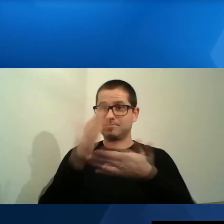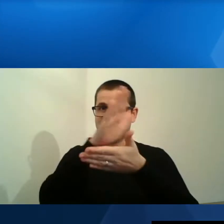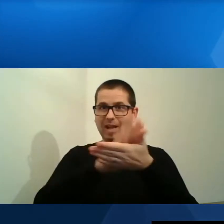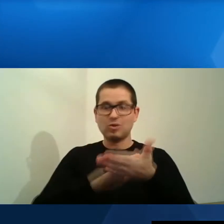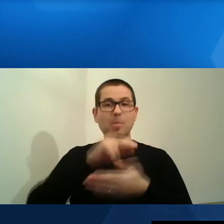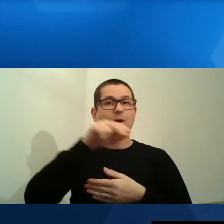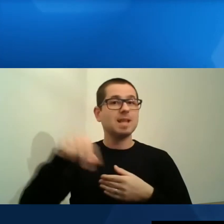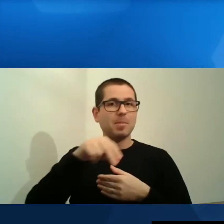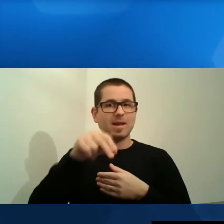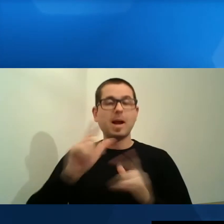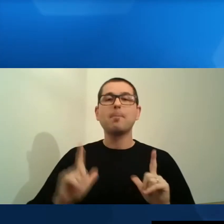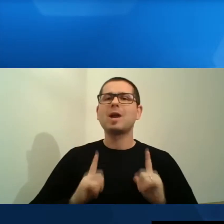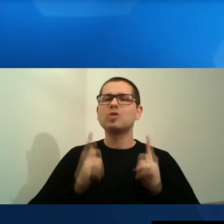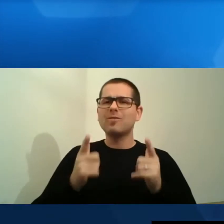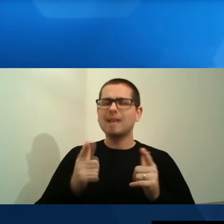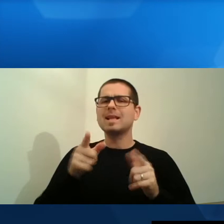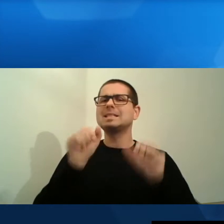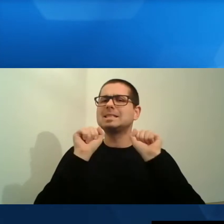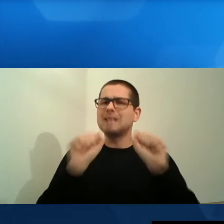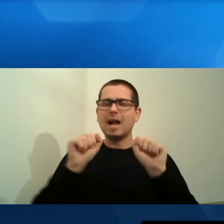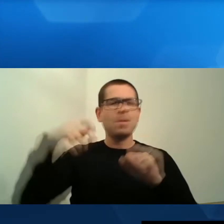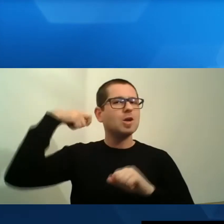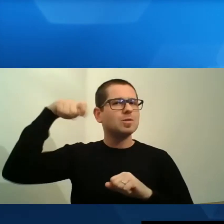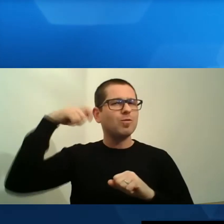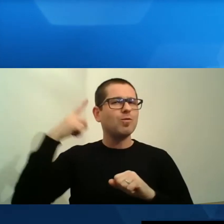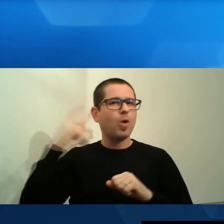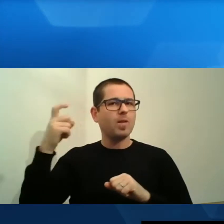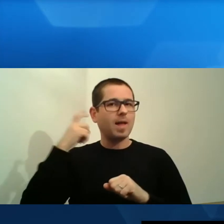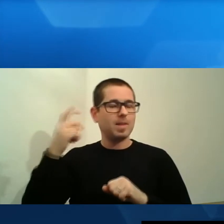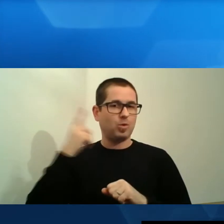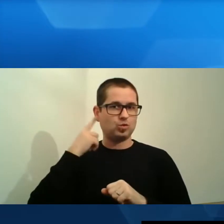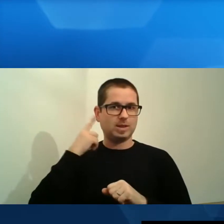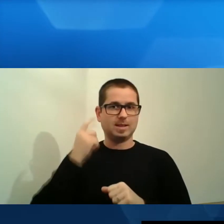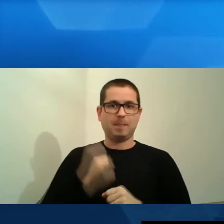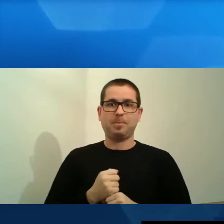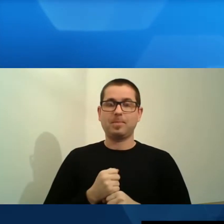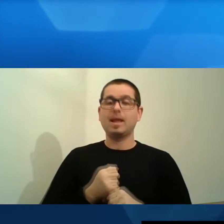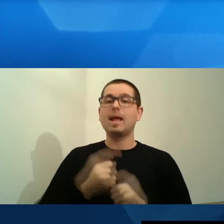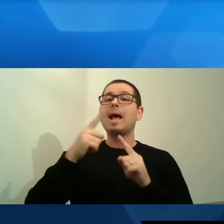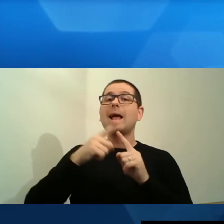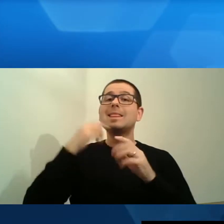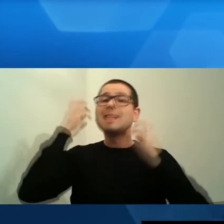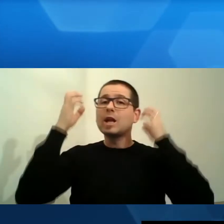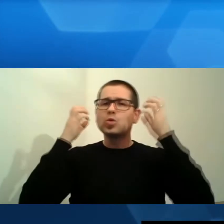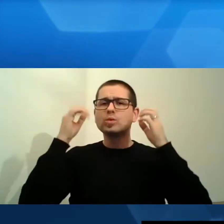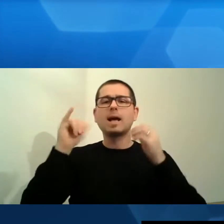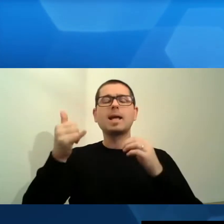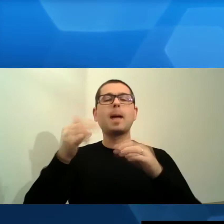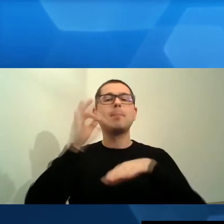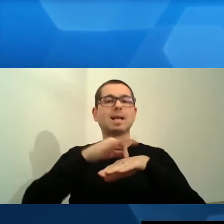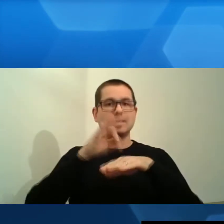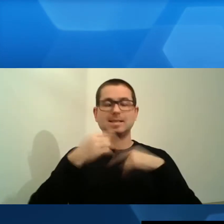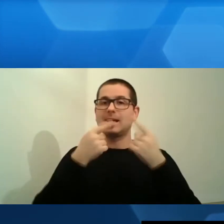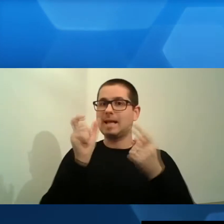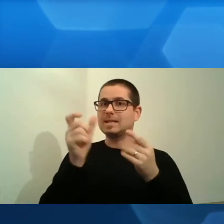Zdaj pa začenjamo seminar Preživeti s stalnim zvonjenjem v ušesih. Tinnitus je medicinski